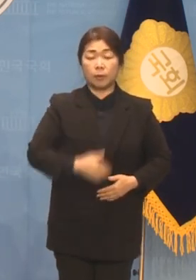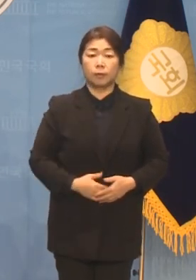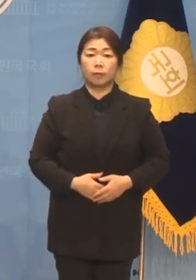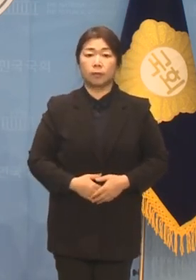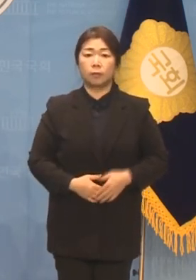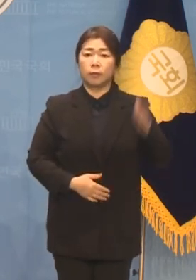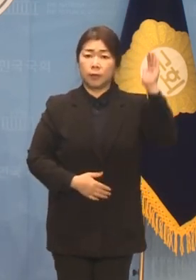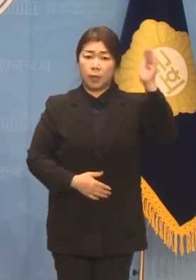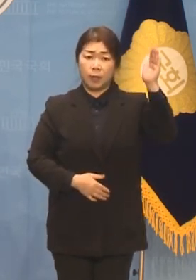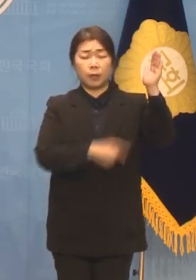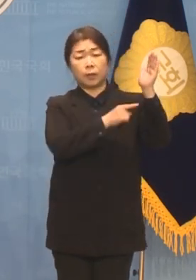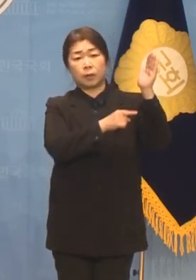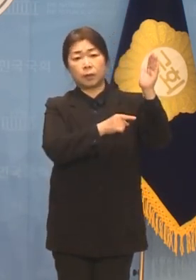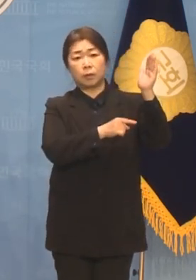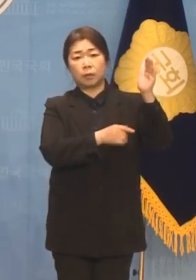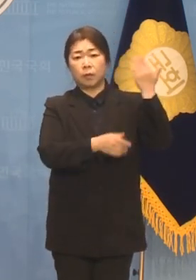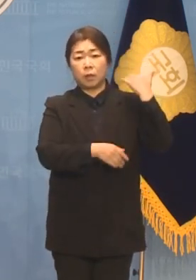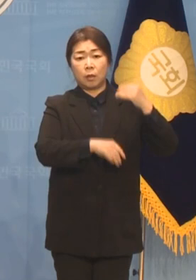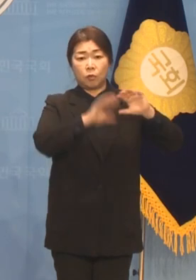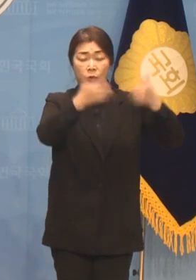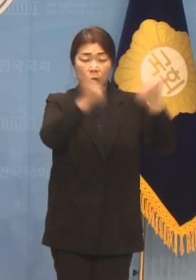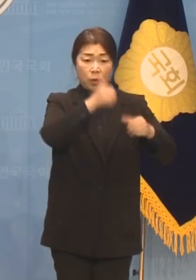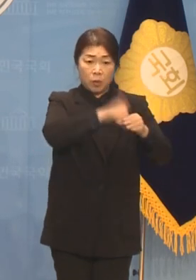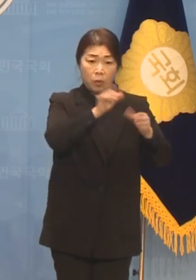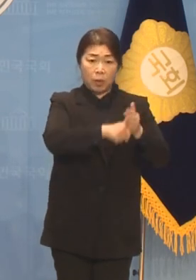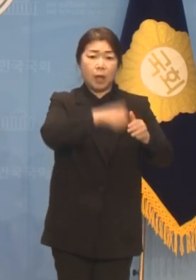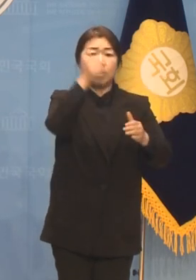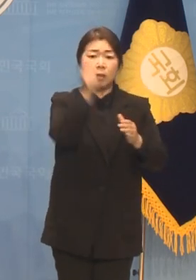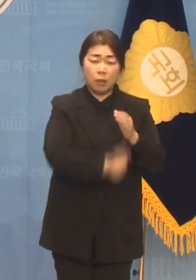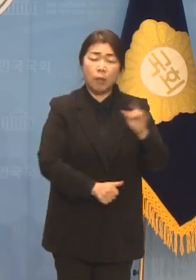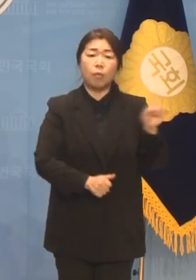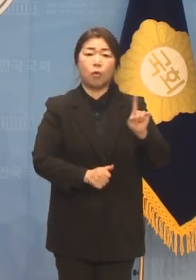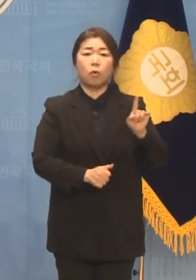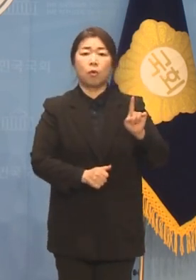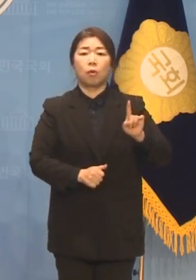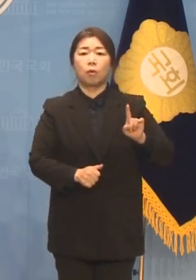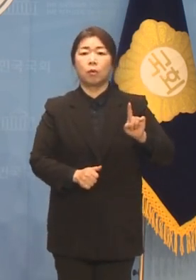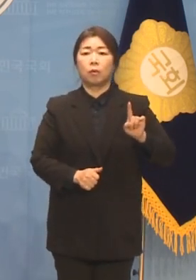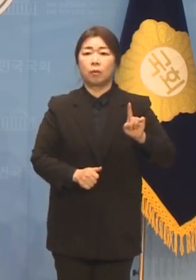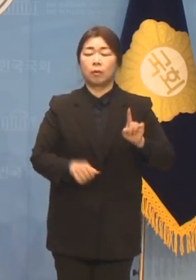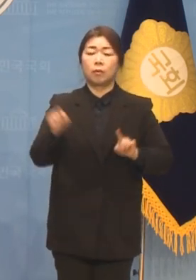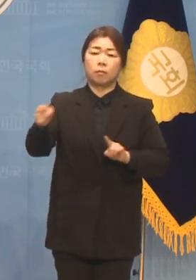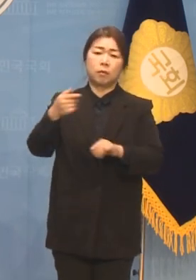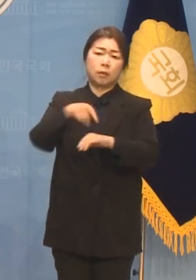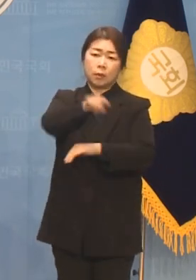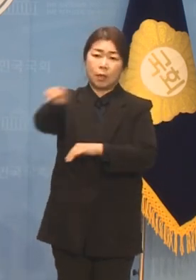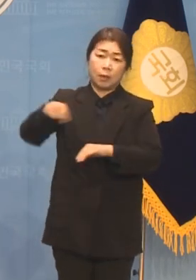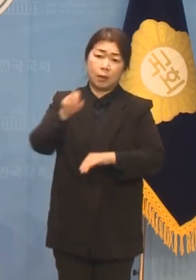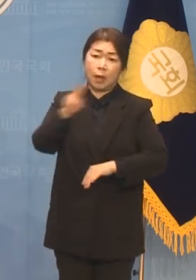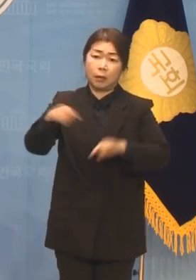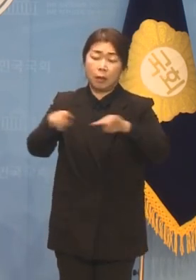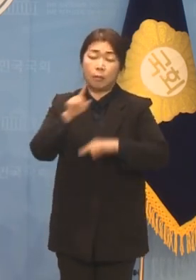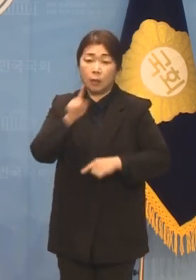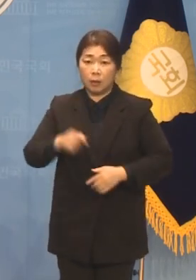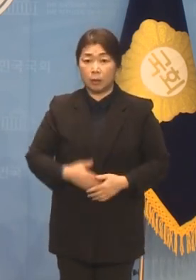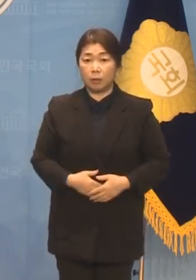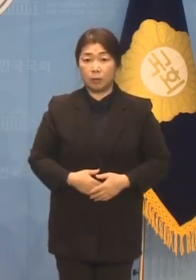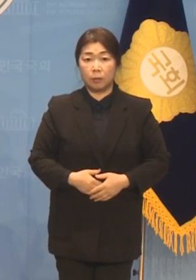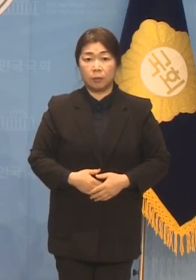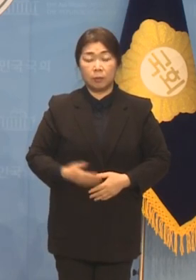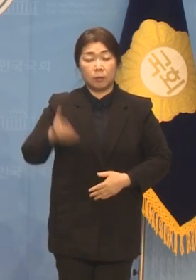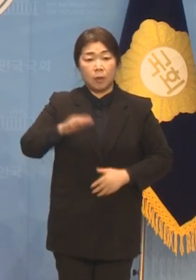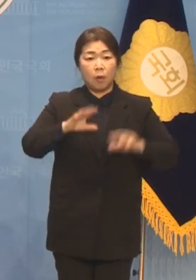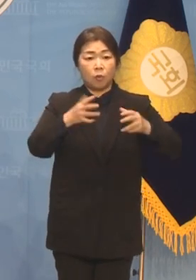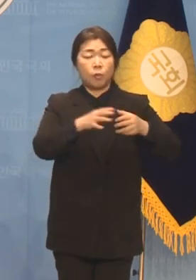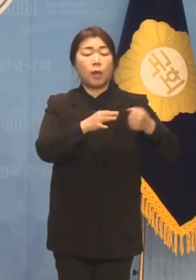틀렸습니다. 지난 총선에서 실패한 건 국민의힘일 뿐입니다. 국민의 표를 사표로 만들고